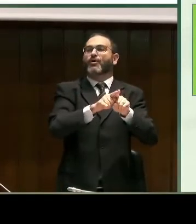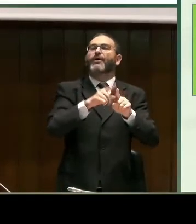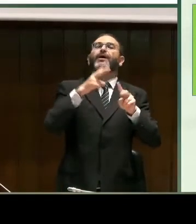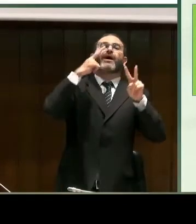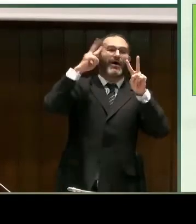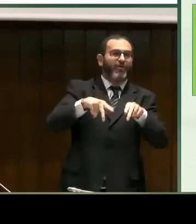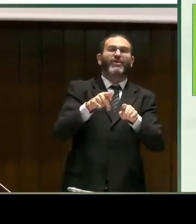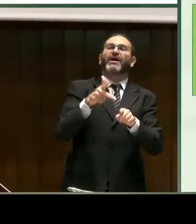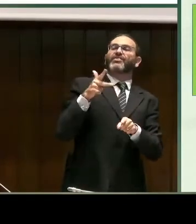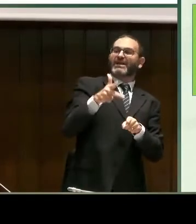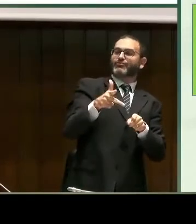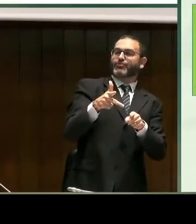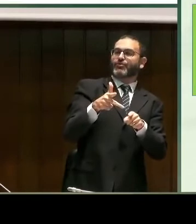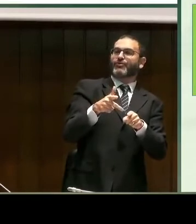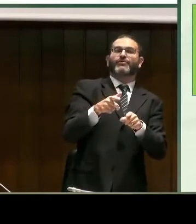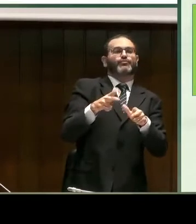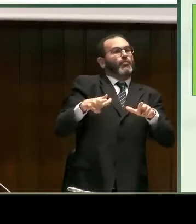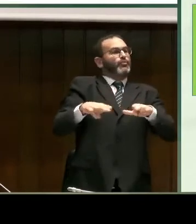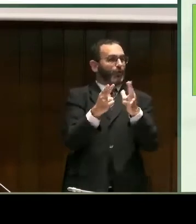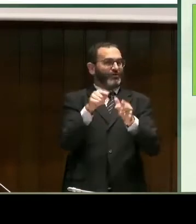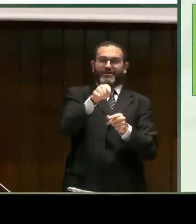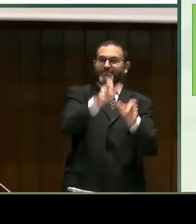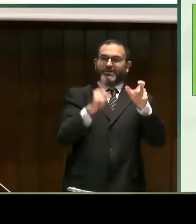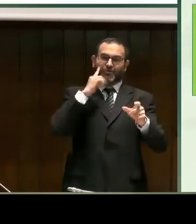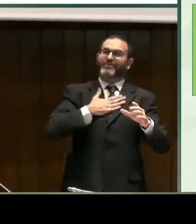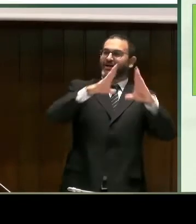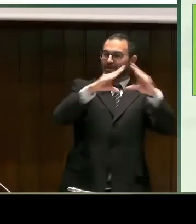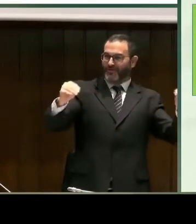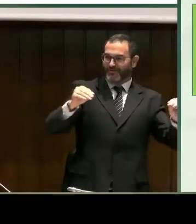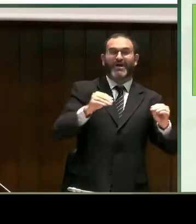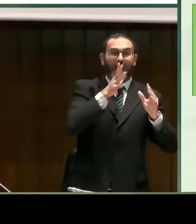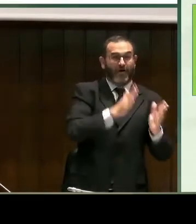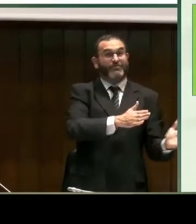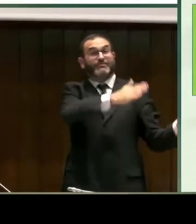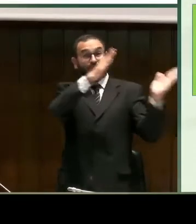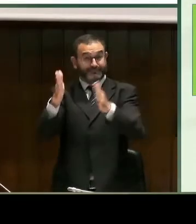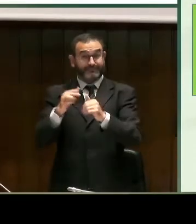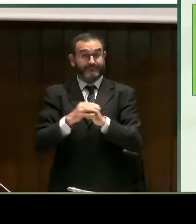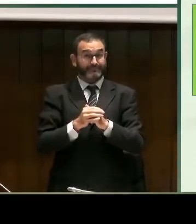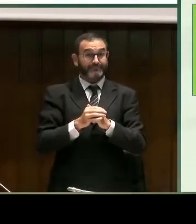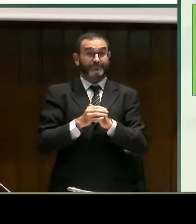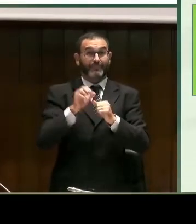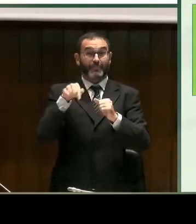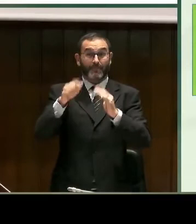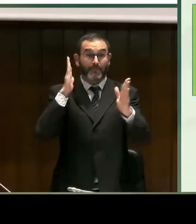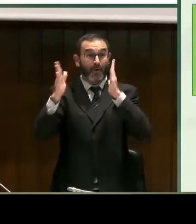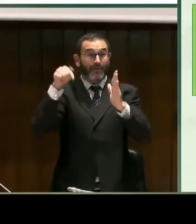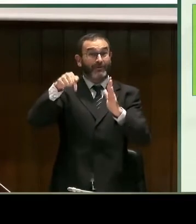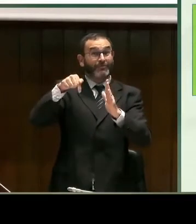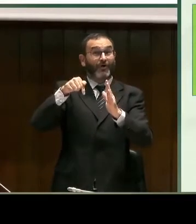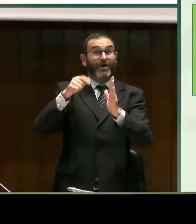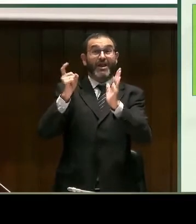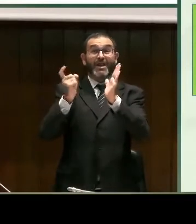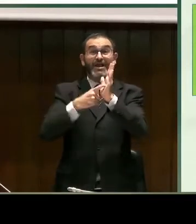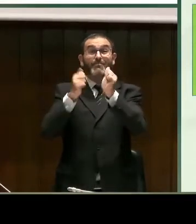la ley estatal que reconoce las lenguas de signos, se reformula nuestro estatuto autonómico y ahí se incluye una alusión a la lengua de signos